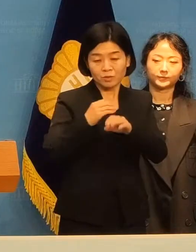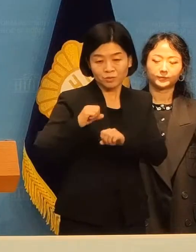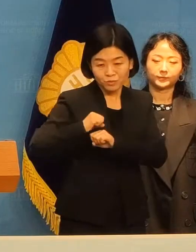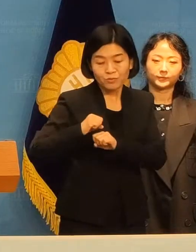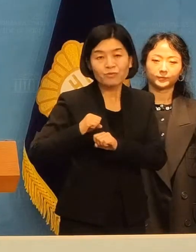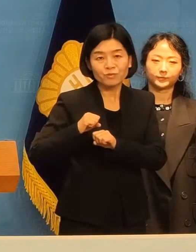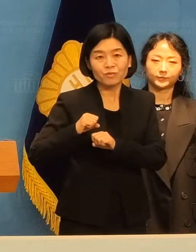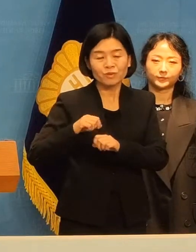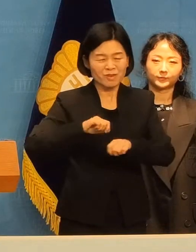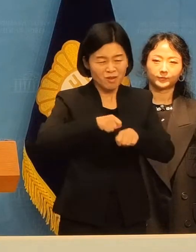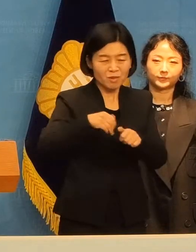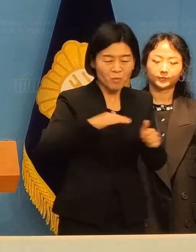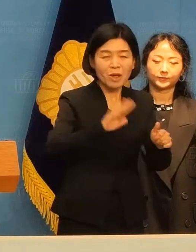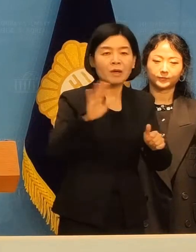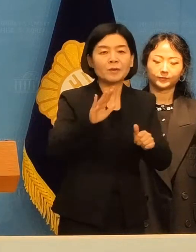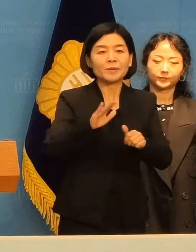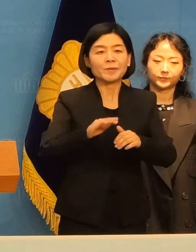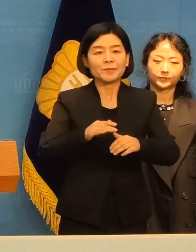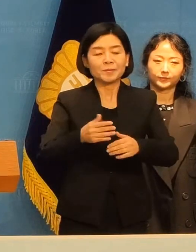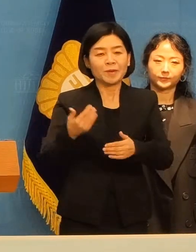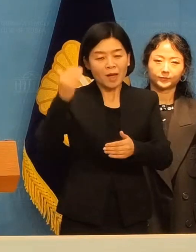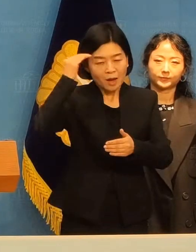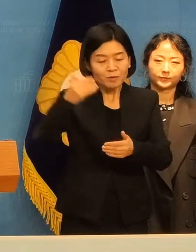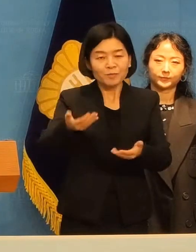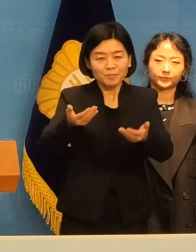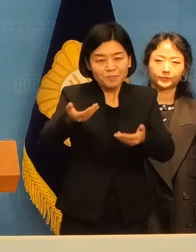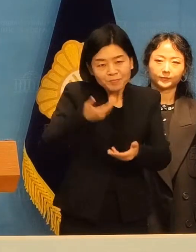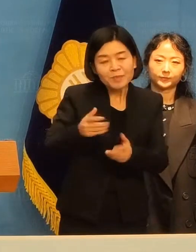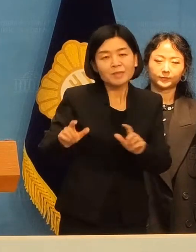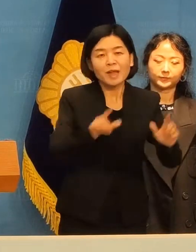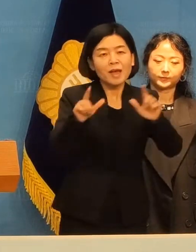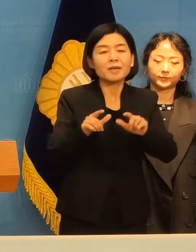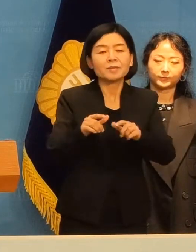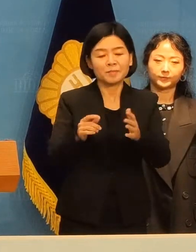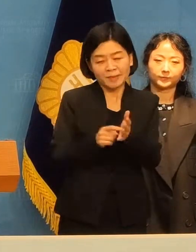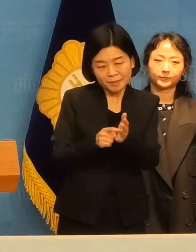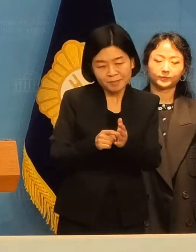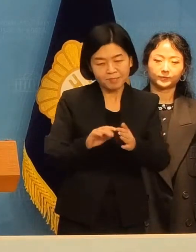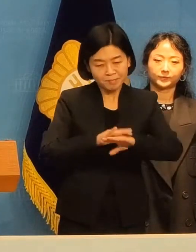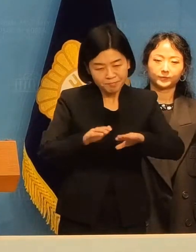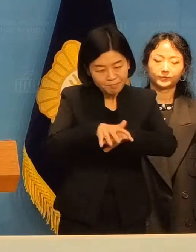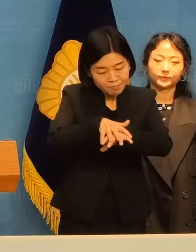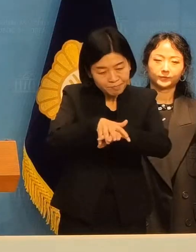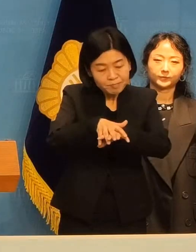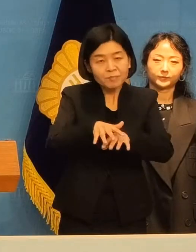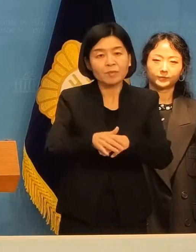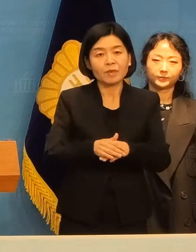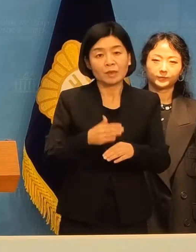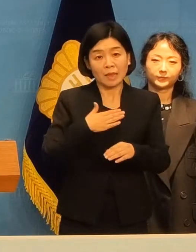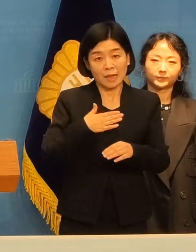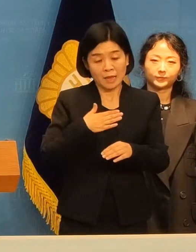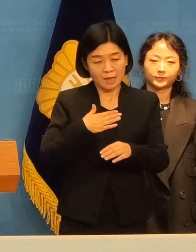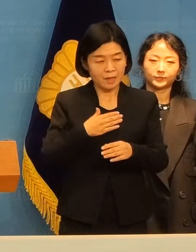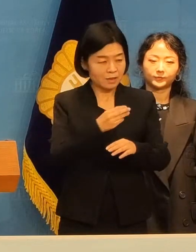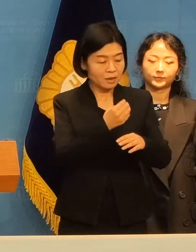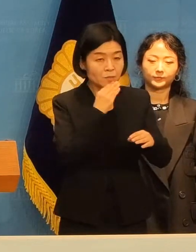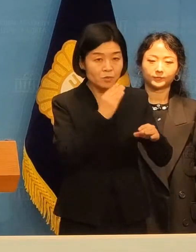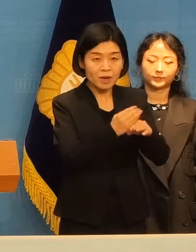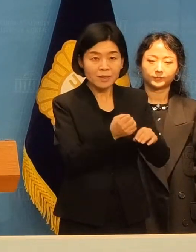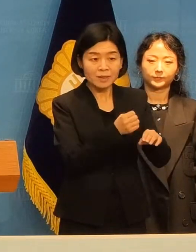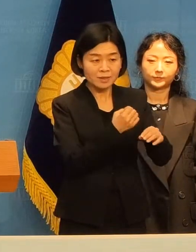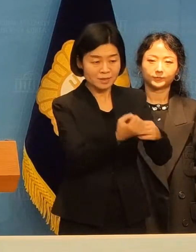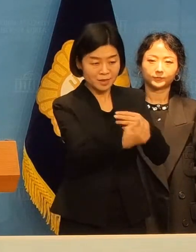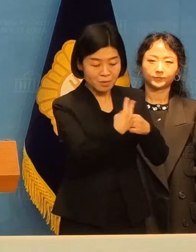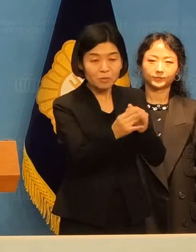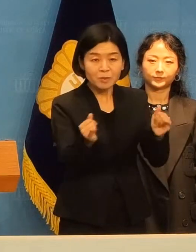자유송환 비상대책위원회를 결성합니다. 저를 비롯한 모든 탈북민 사회는 이 일을 단순한 구호 활동이